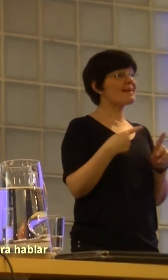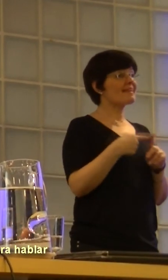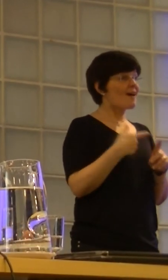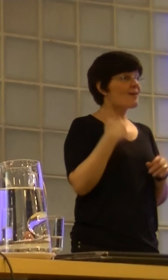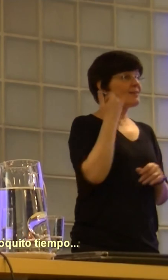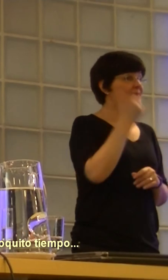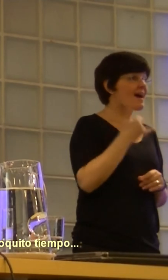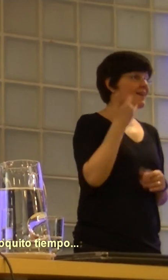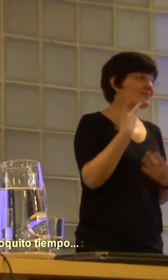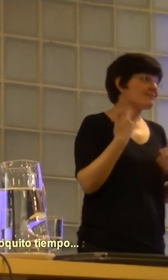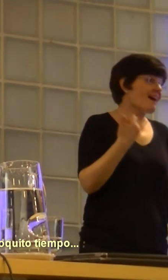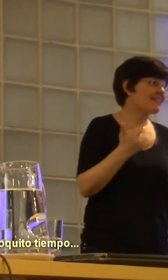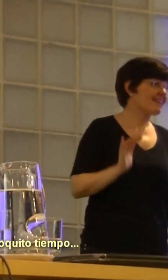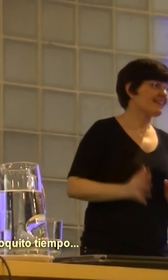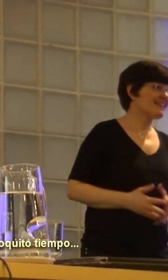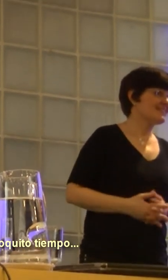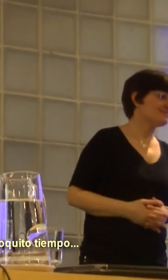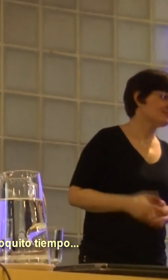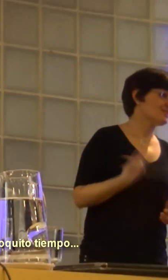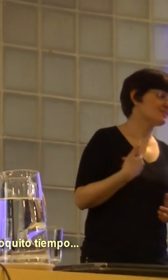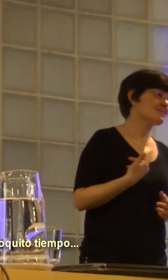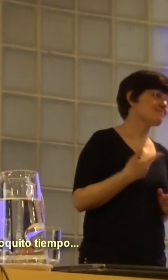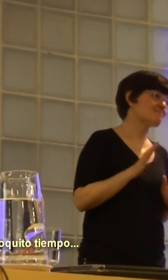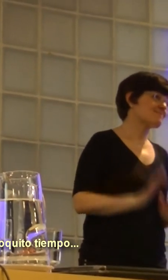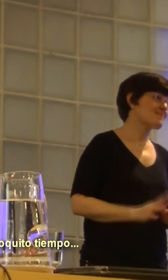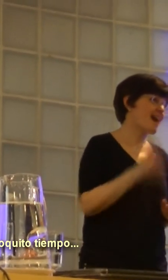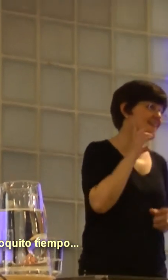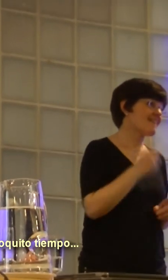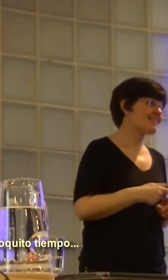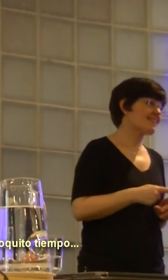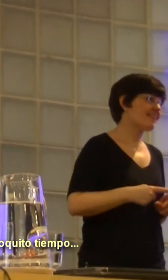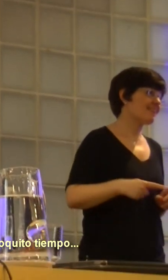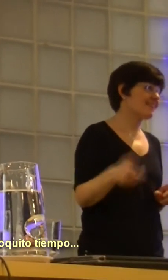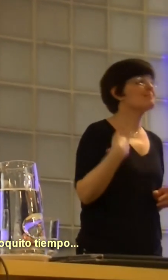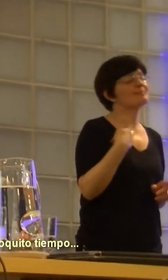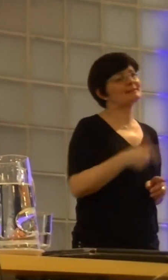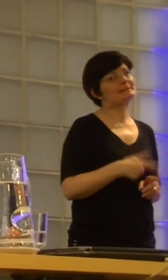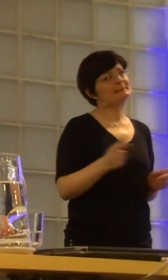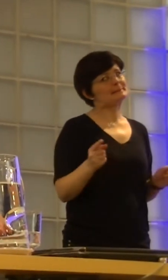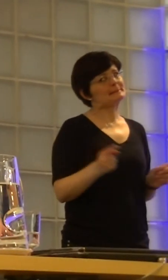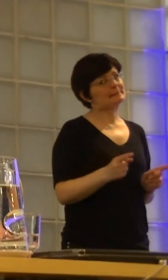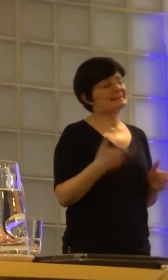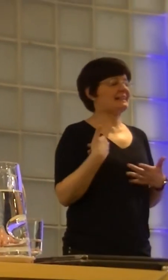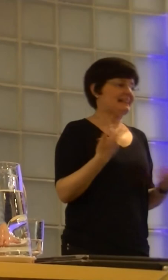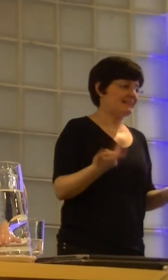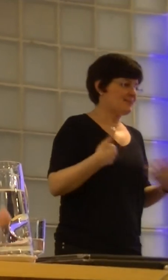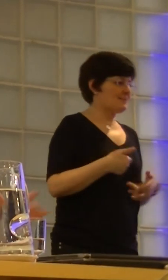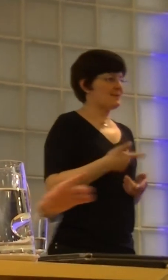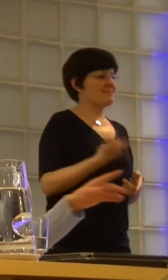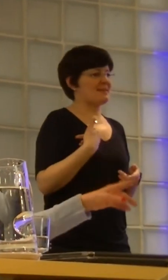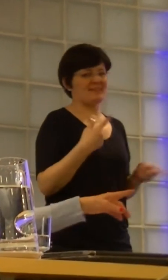por eso hice un poquito largo, poquito tiempo. Pero para resumir,